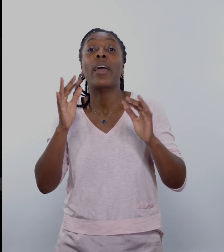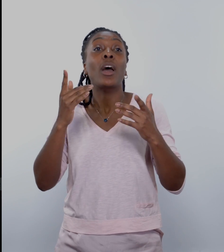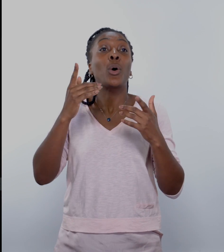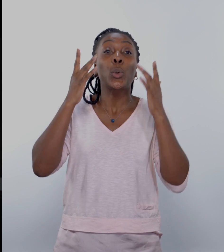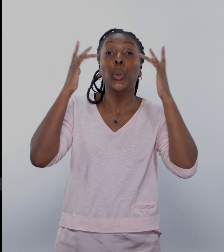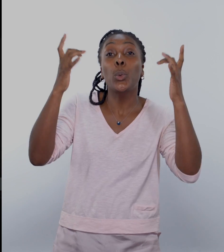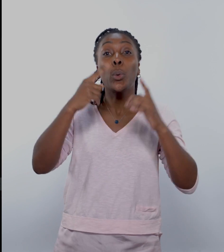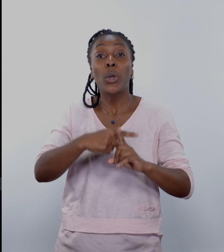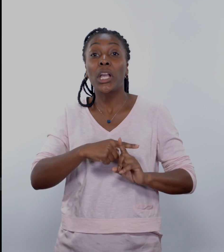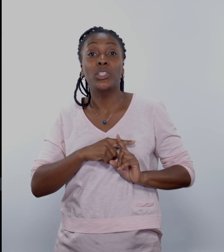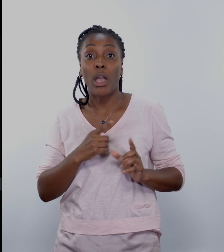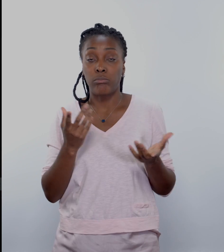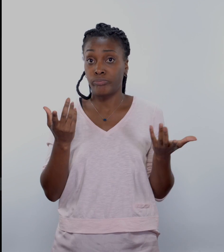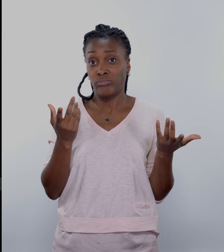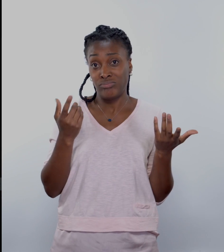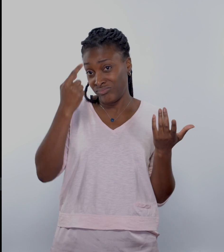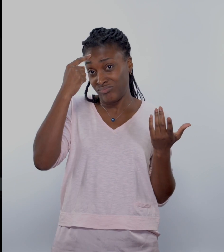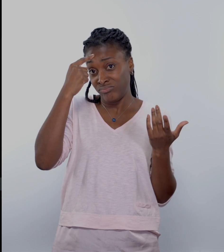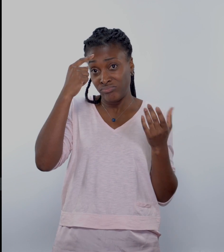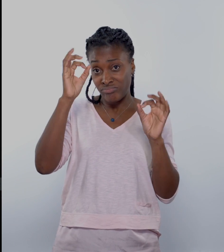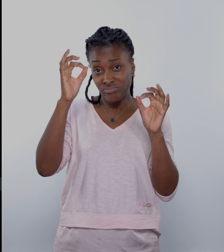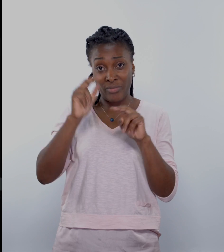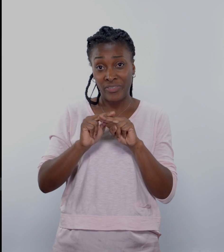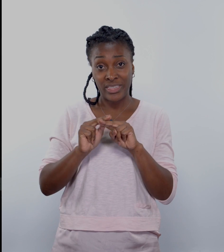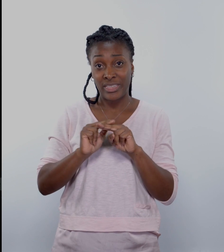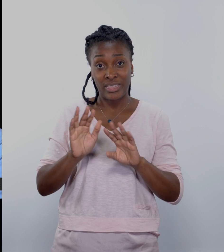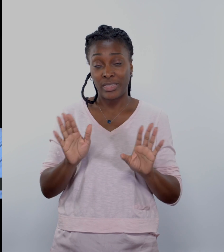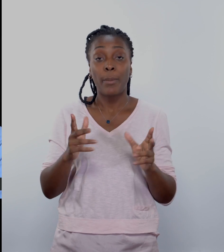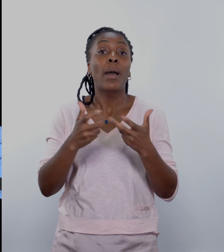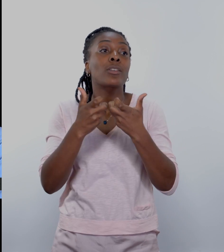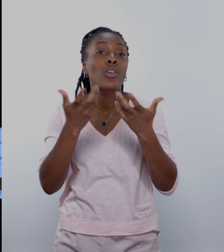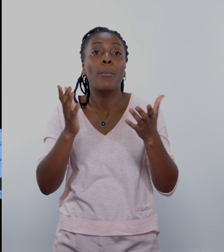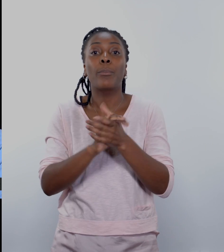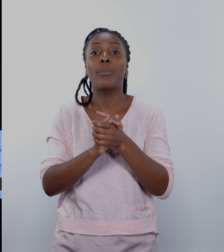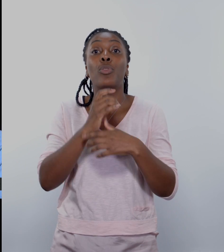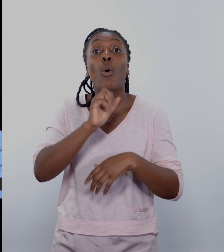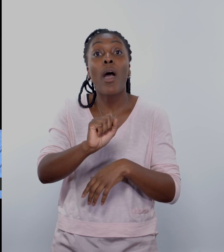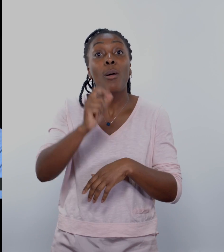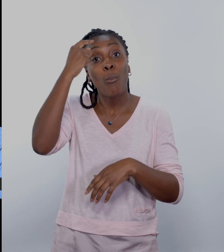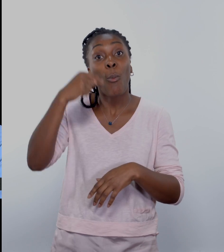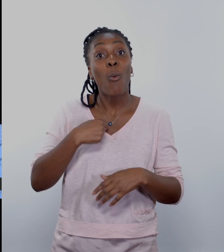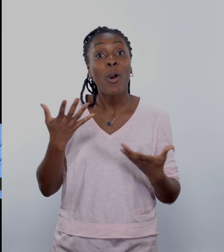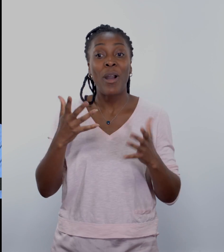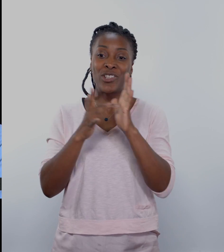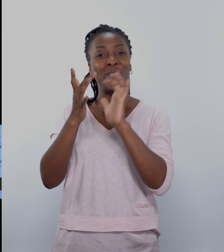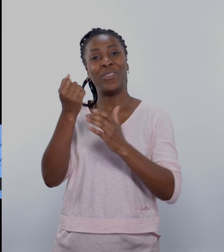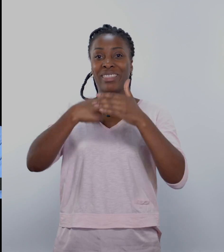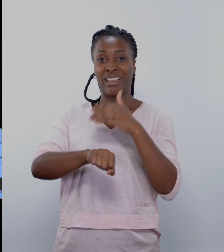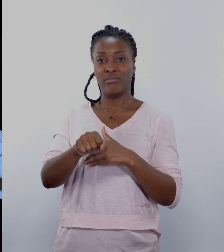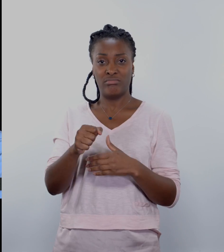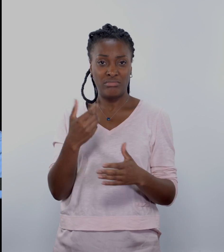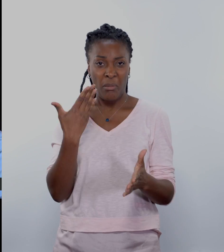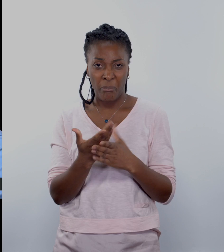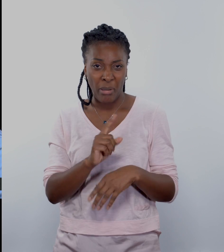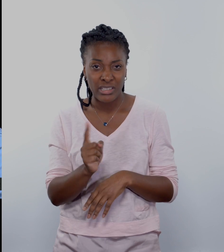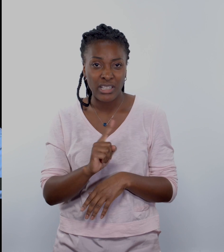la culture chrétienne avaient complètement disparu. Par exemple, Noël, pour moi, c'était pas du tout la naissance